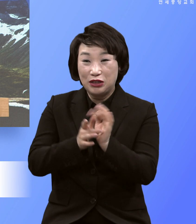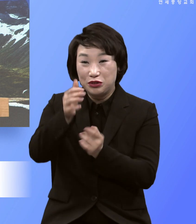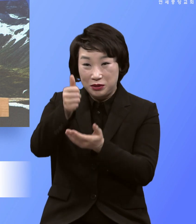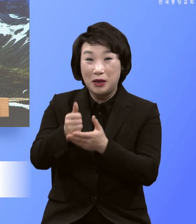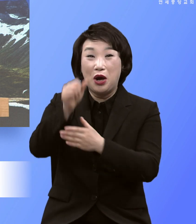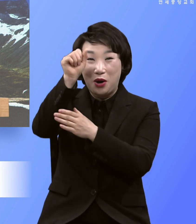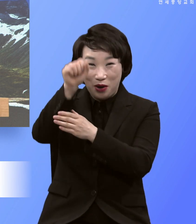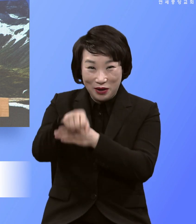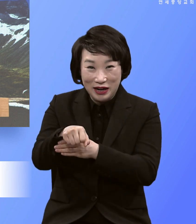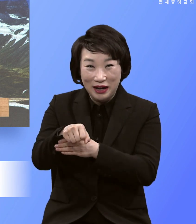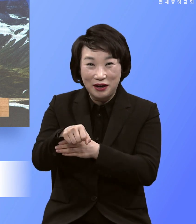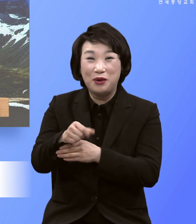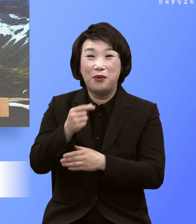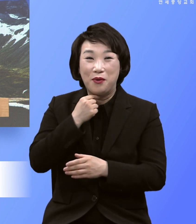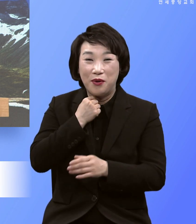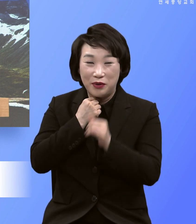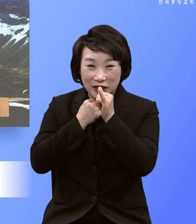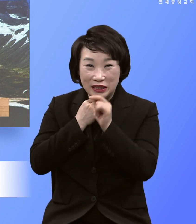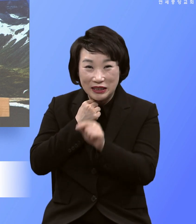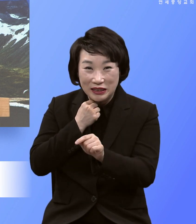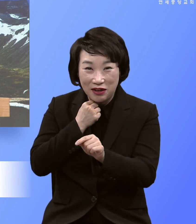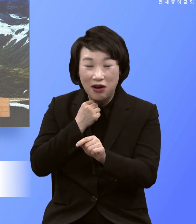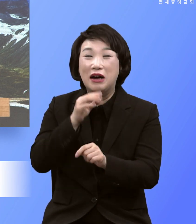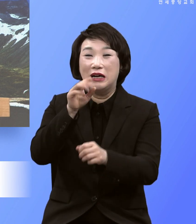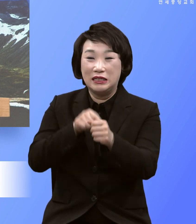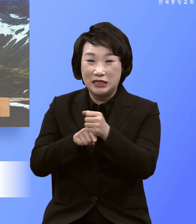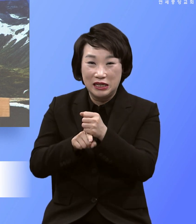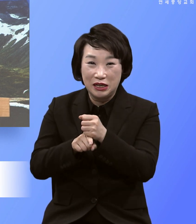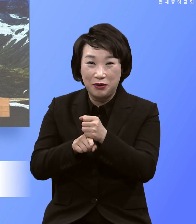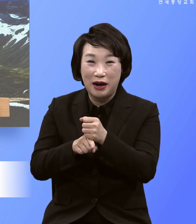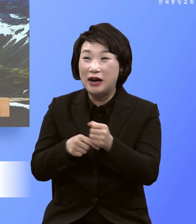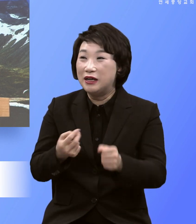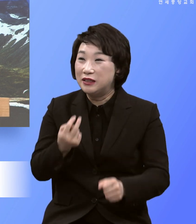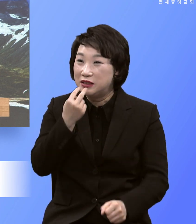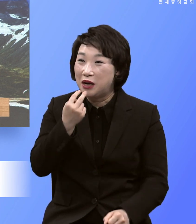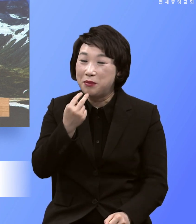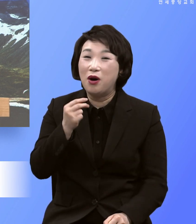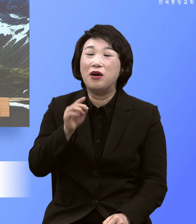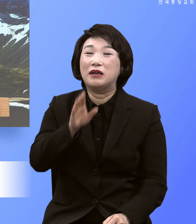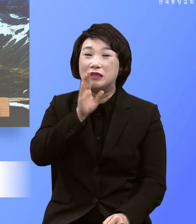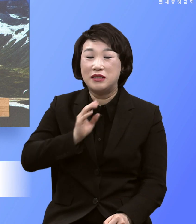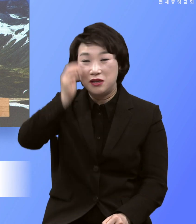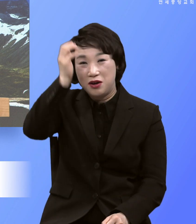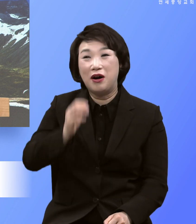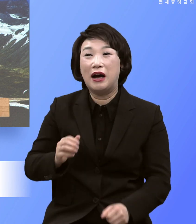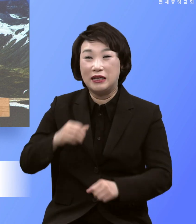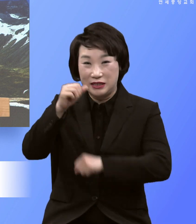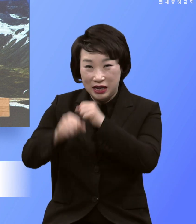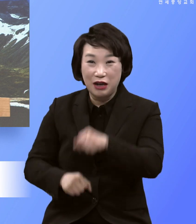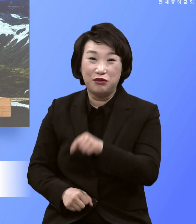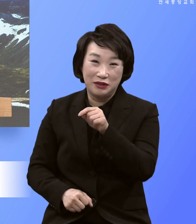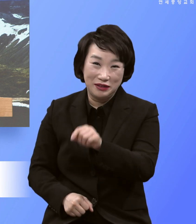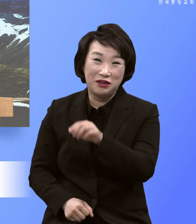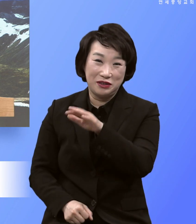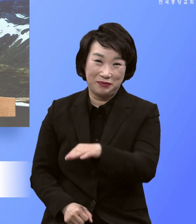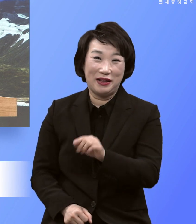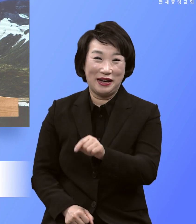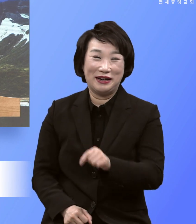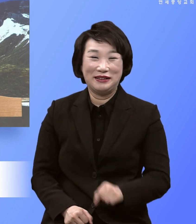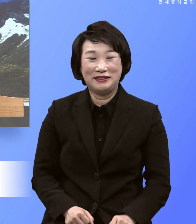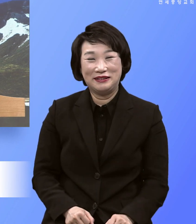예수께서 허락하시고 요구하시는 진리와 생명의 신령한 영적인 자유라 이 말입니다.